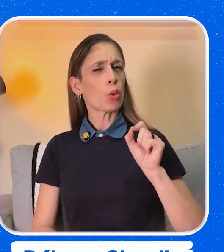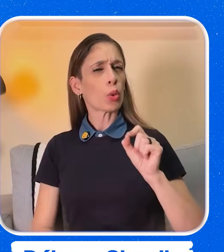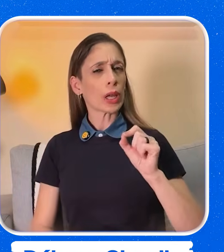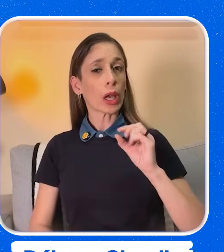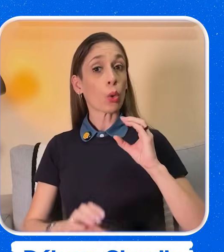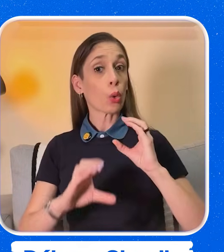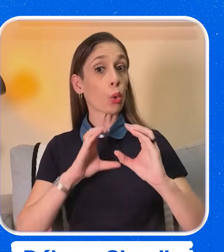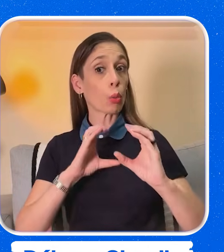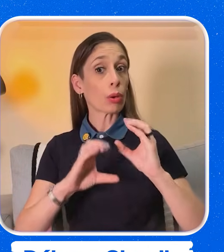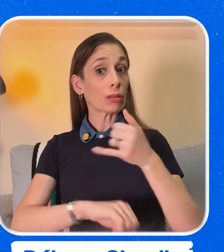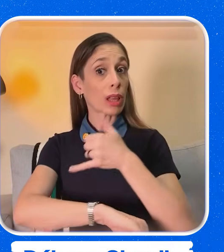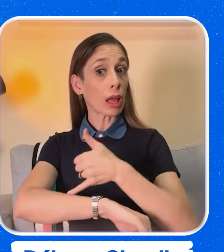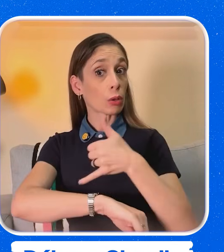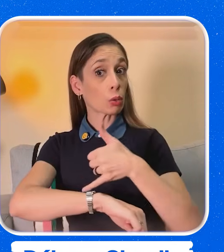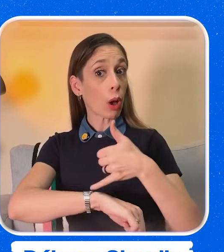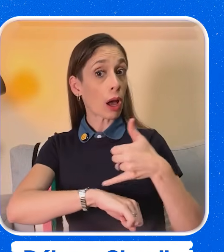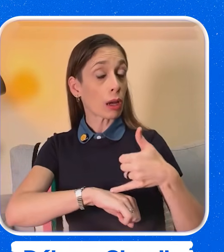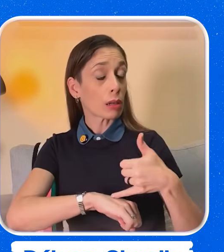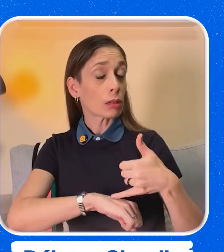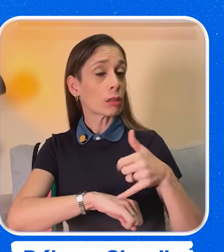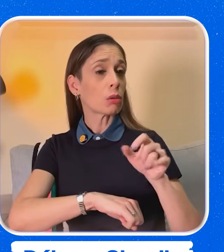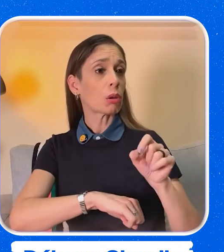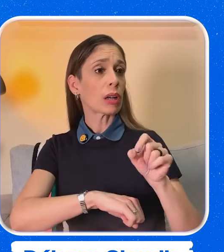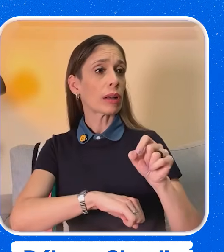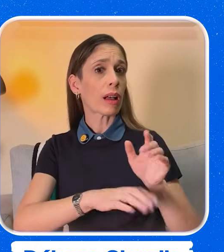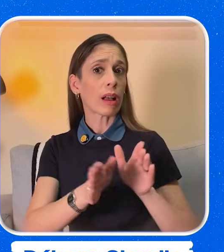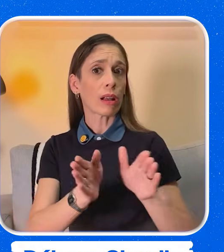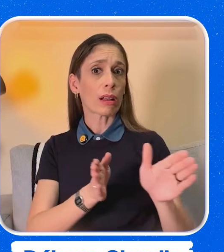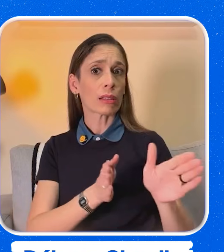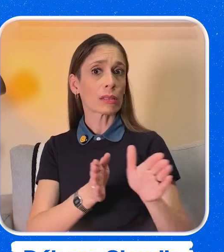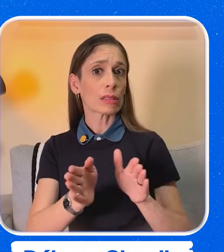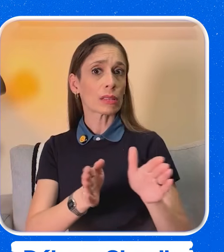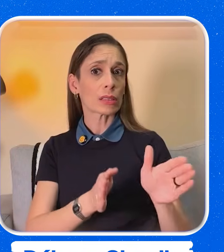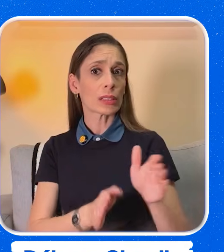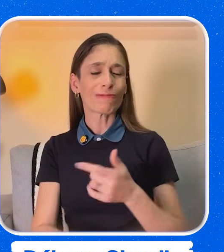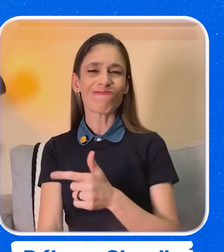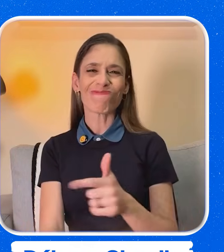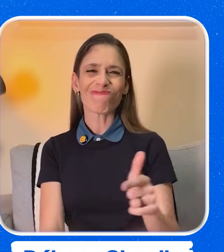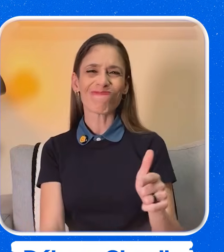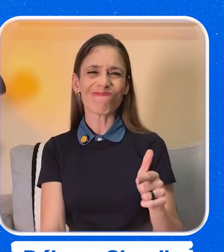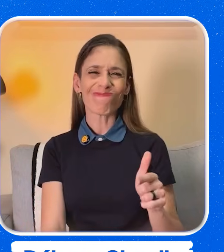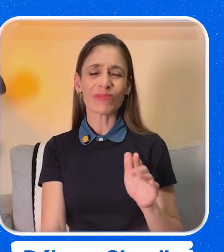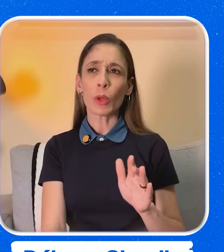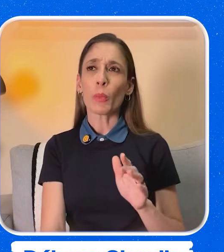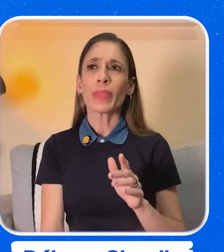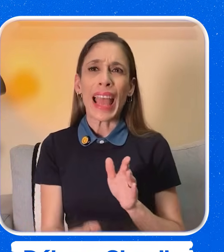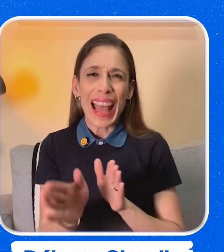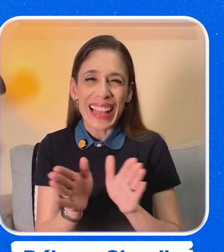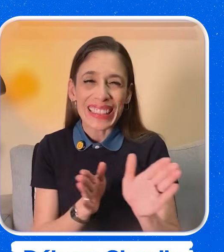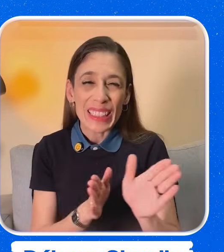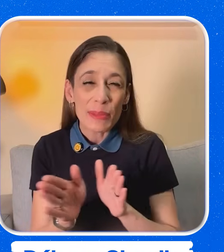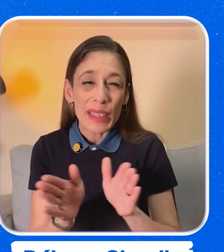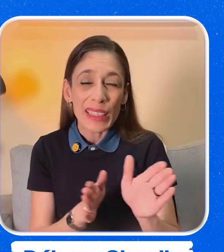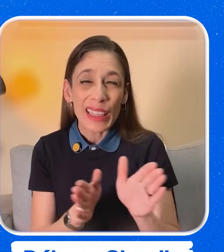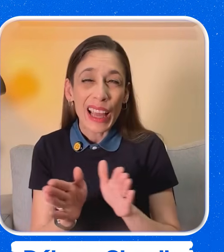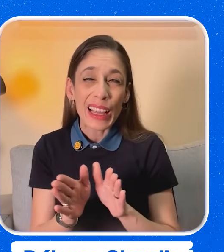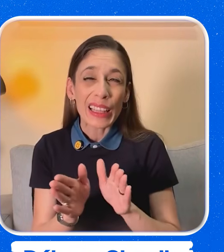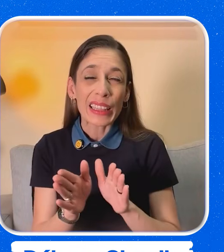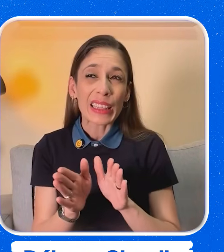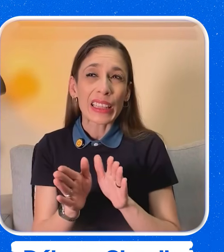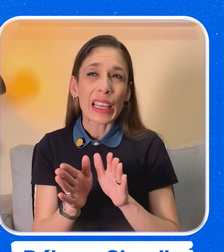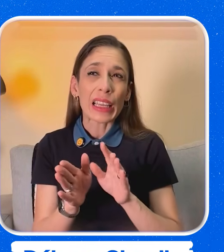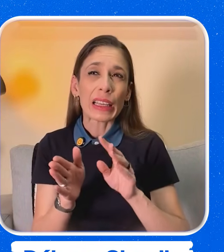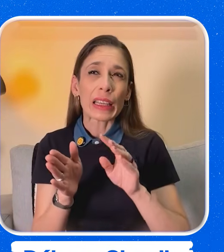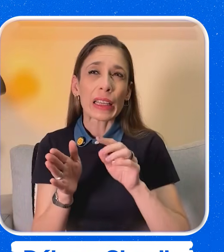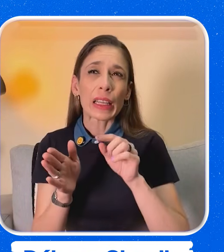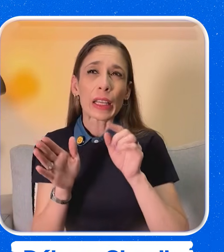da tatuagem, ela não é acessível, né? E não só acessível no sentido de pessoas que